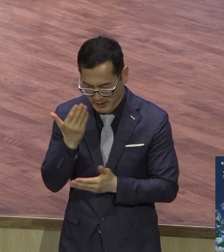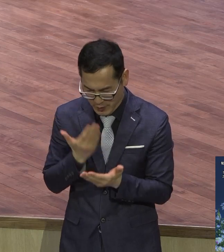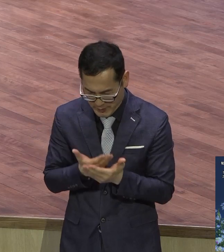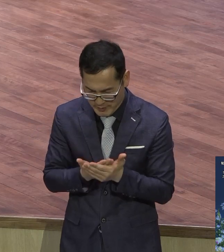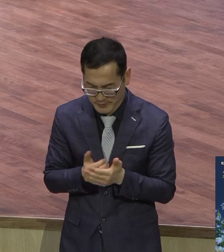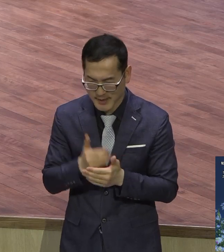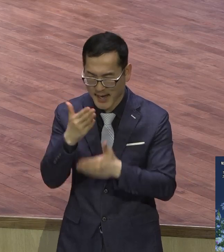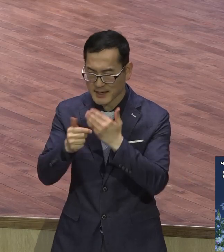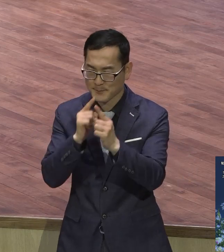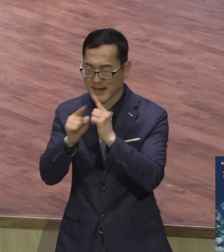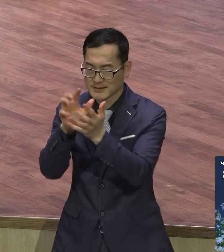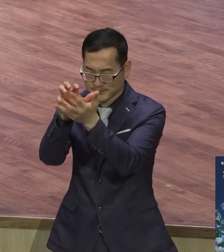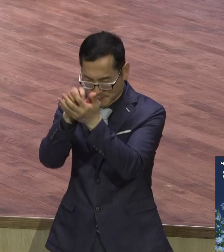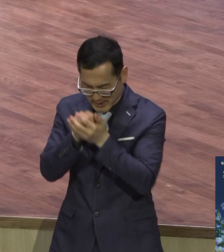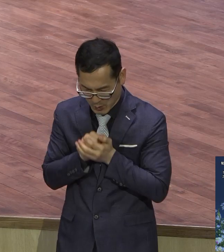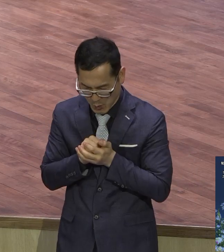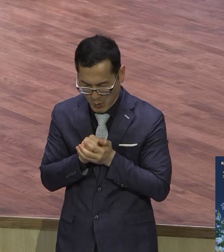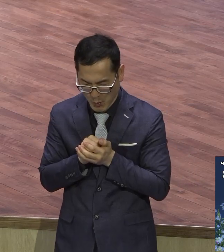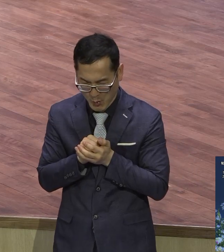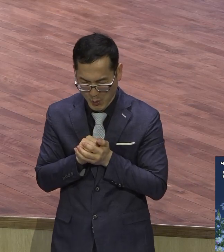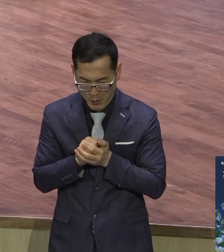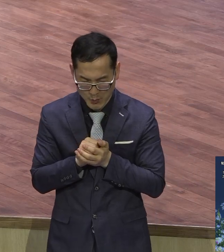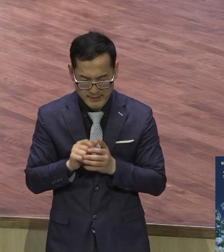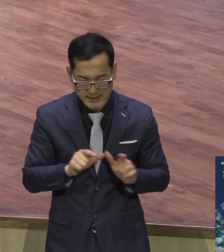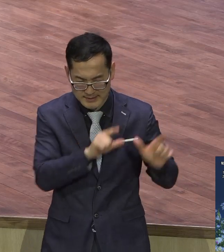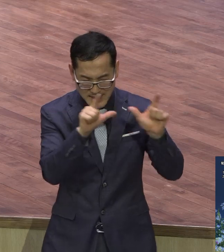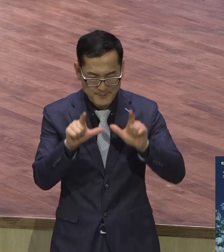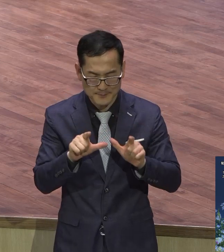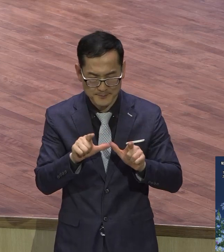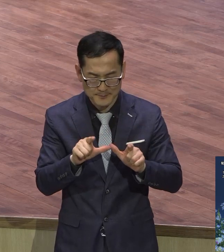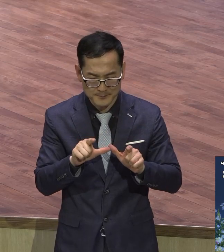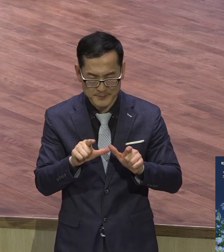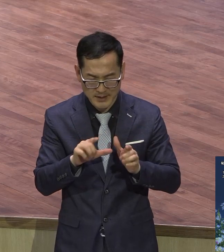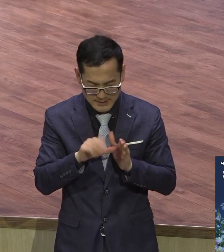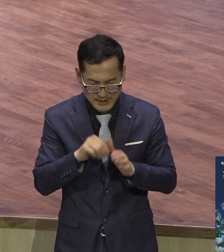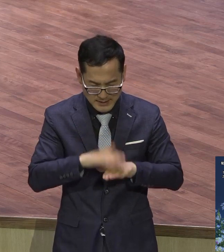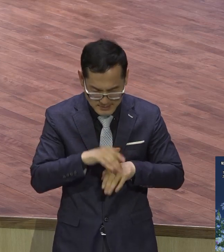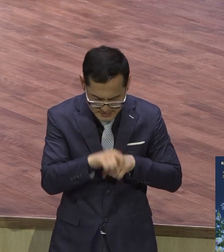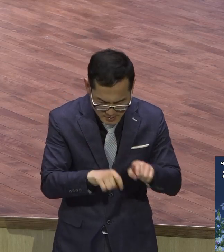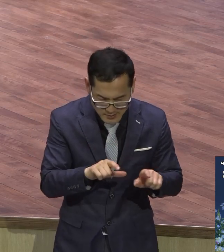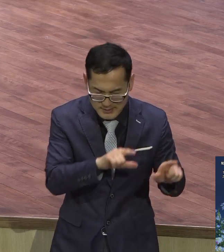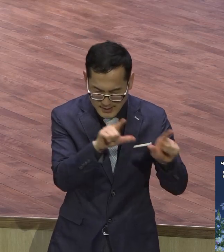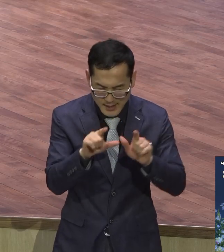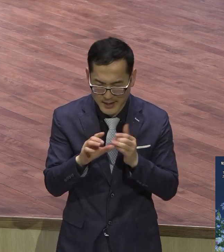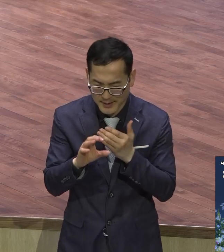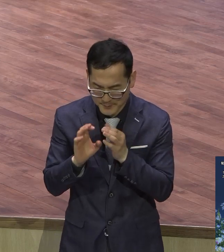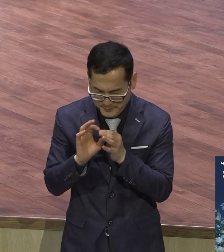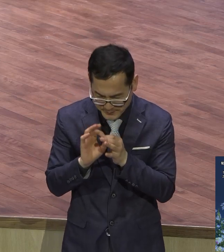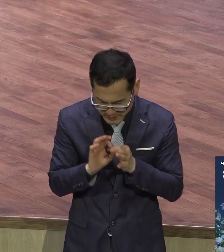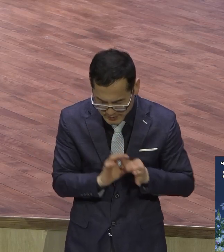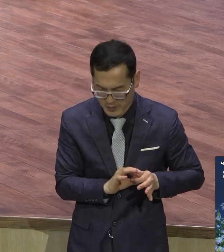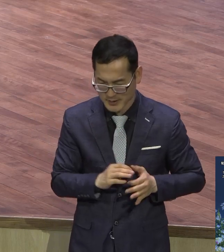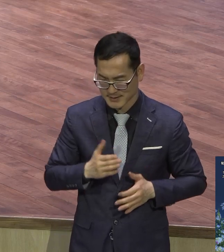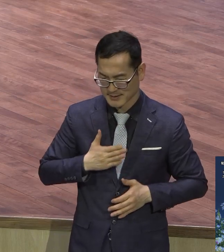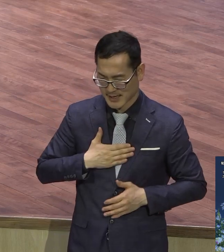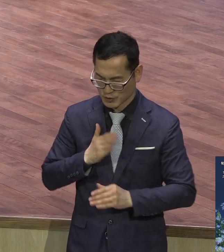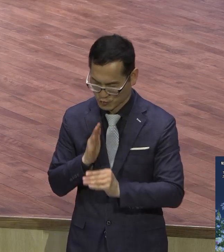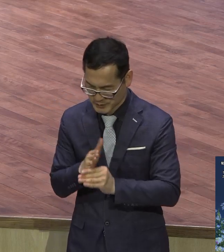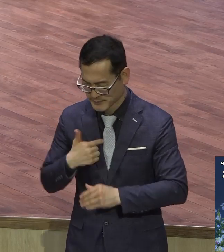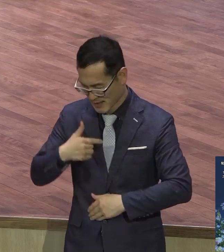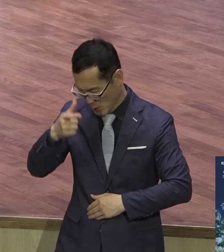시간에 받고 그 말씀을 삶속에 적용하면서 정말 내 주장 내 선입견 내 편견 내